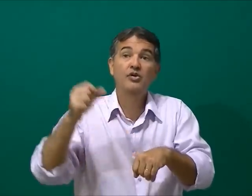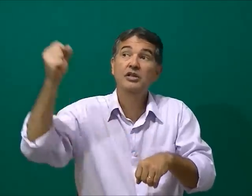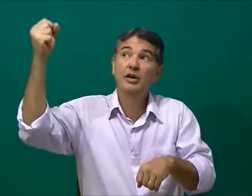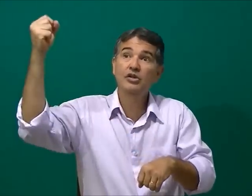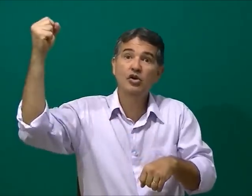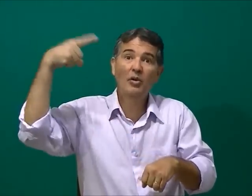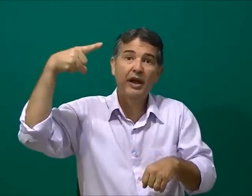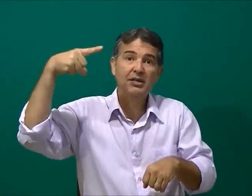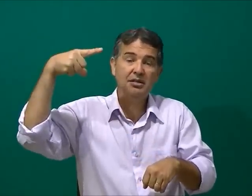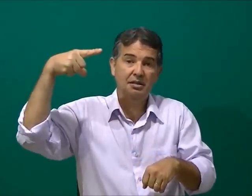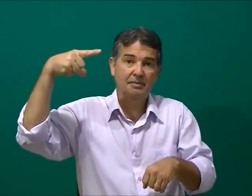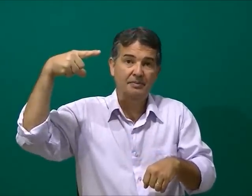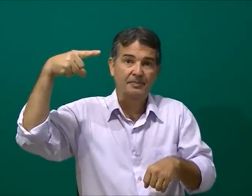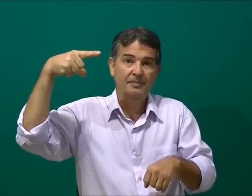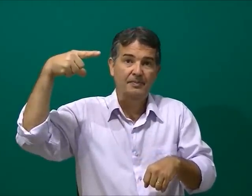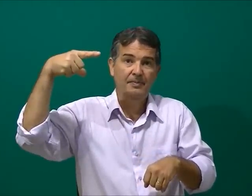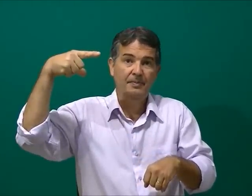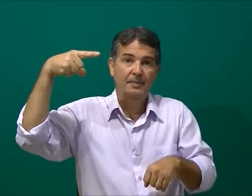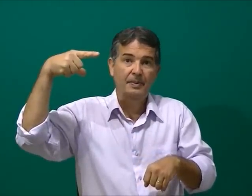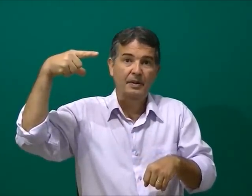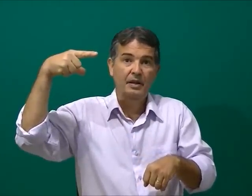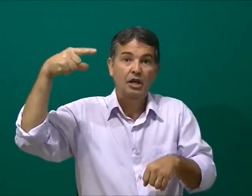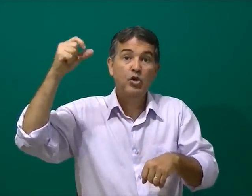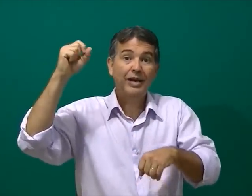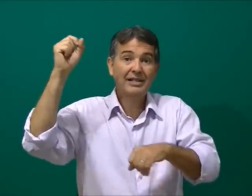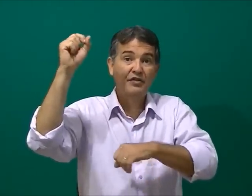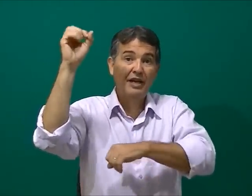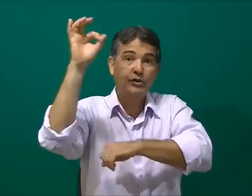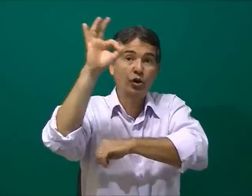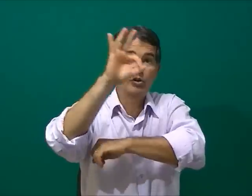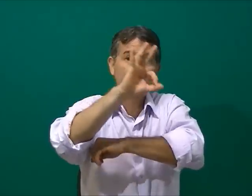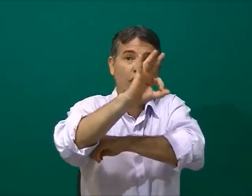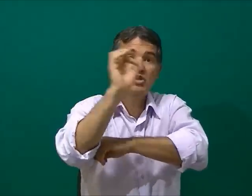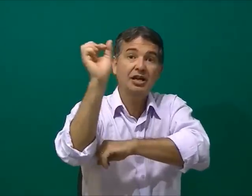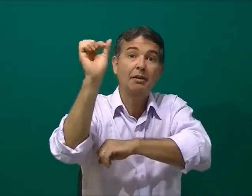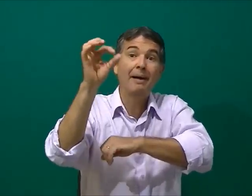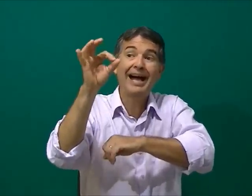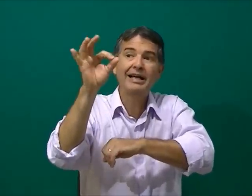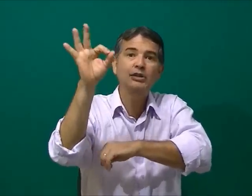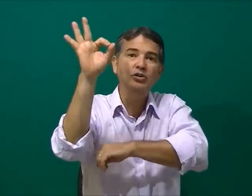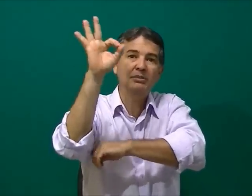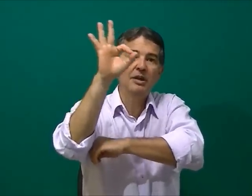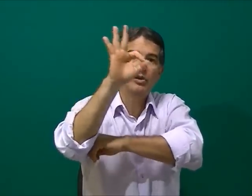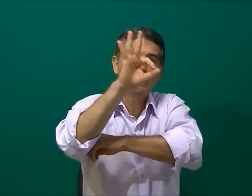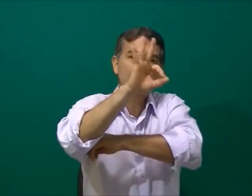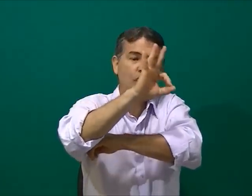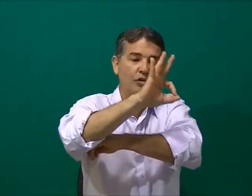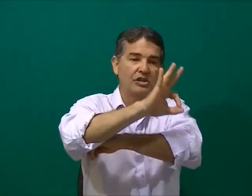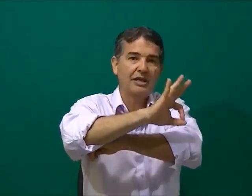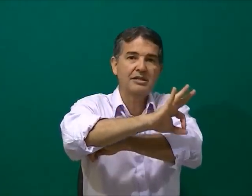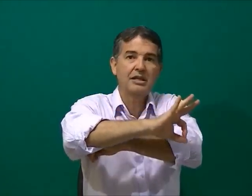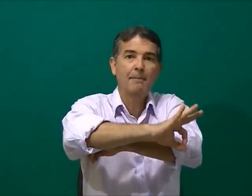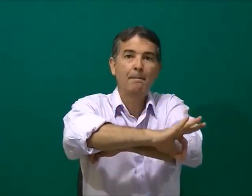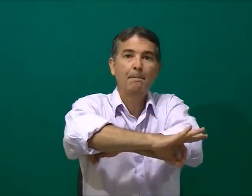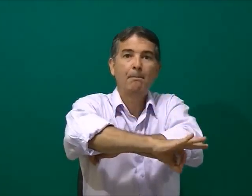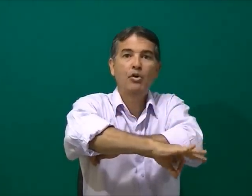sinal de sol é este. E o classificador do sol está marcando também que o sol está se